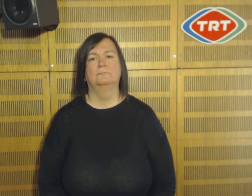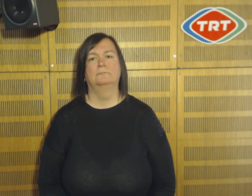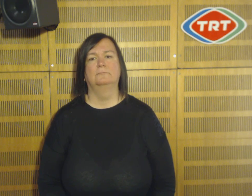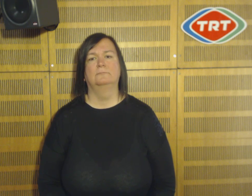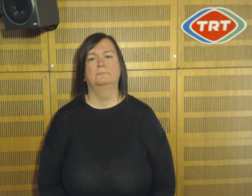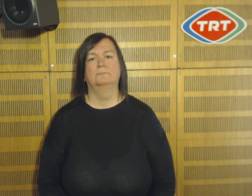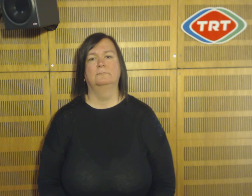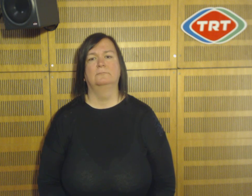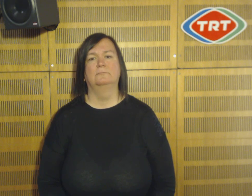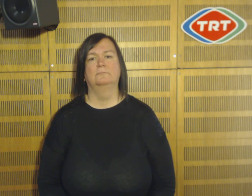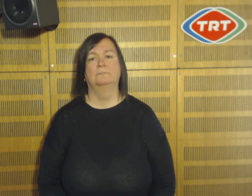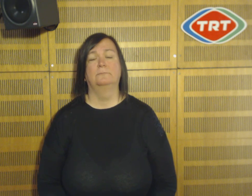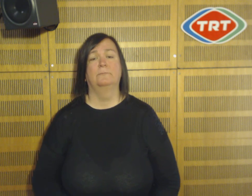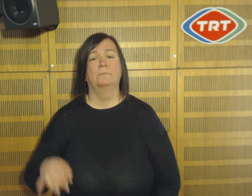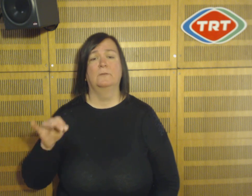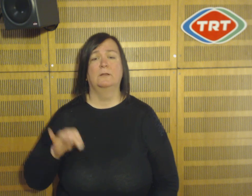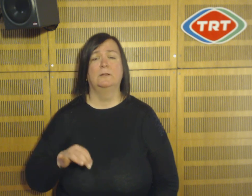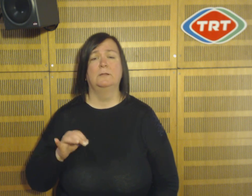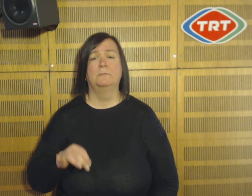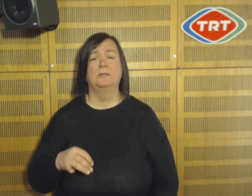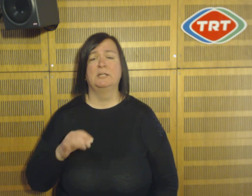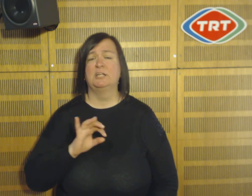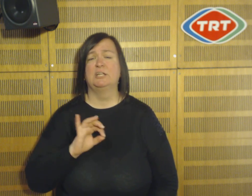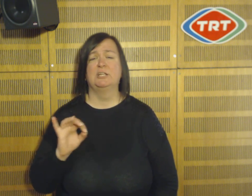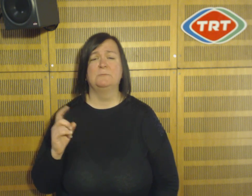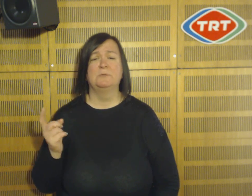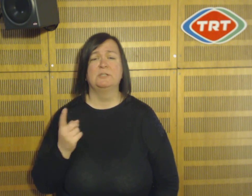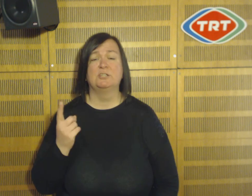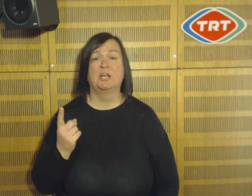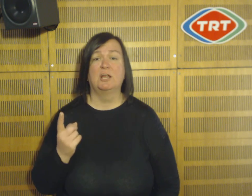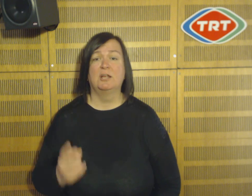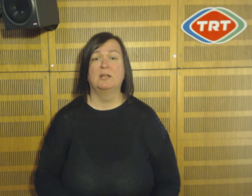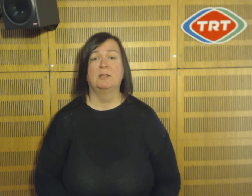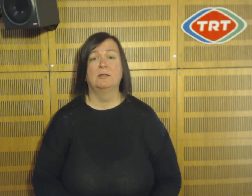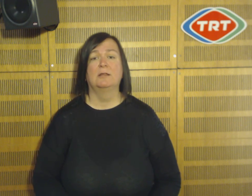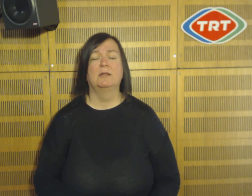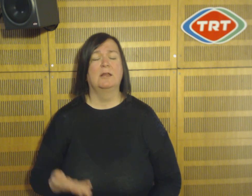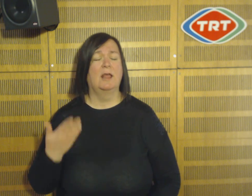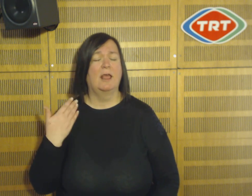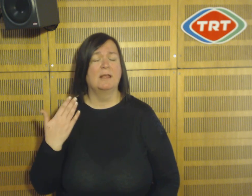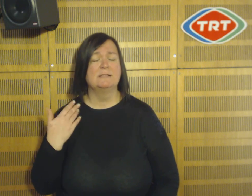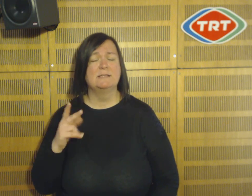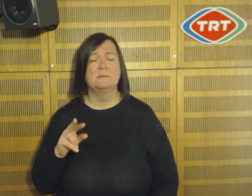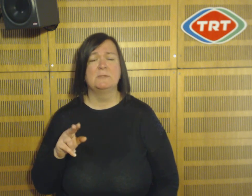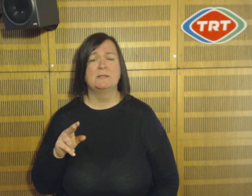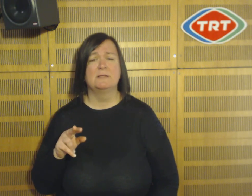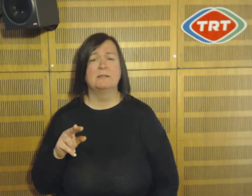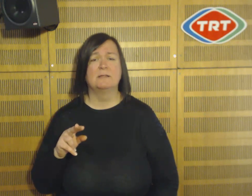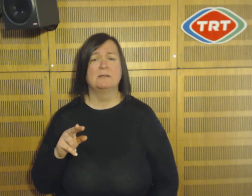üzere Şimdi artık hiçbir şey eskisi gibi